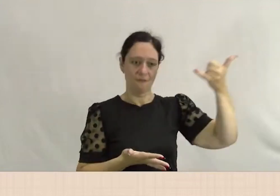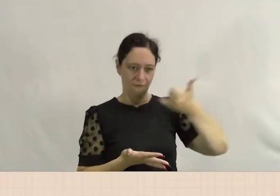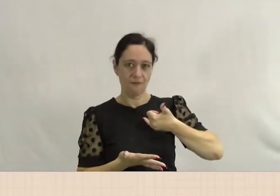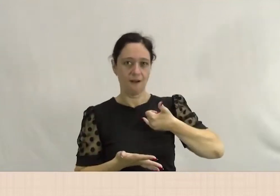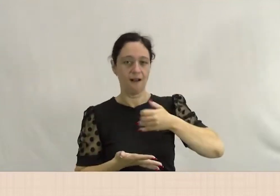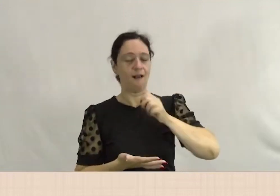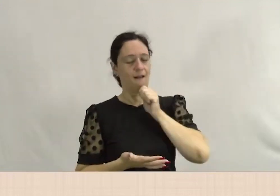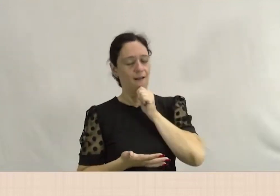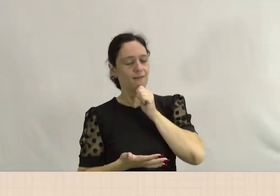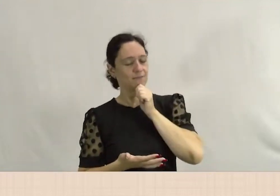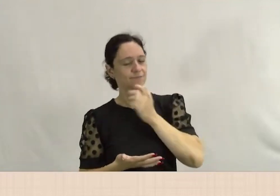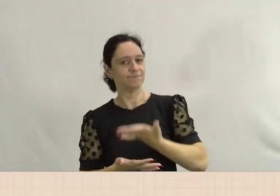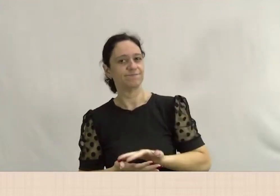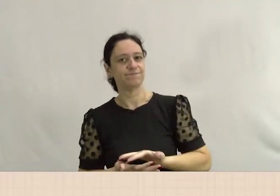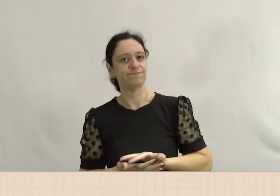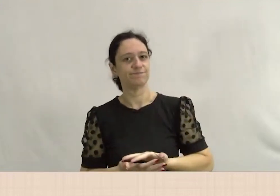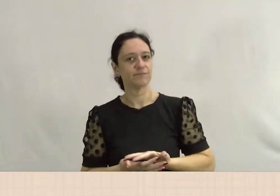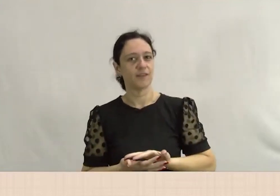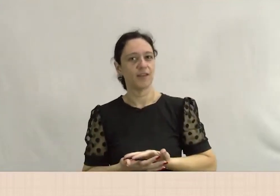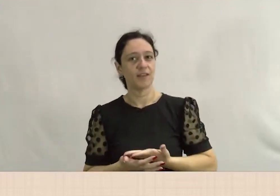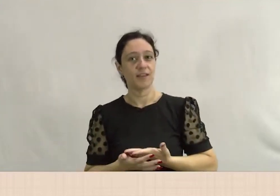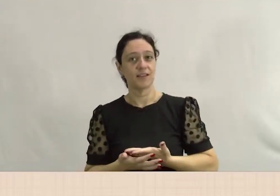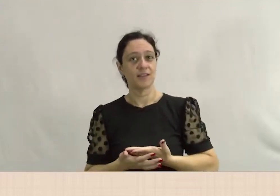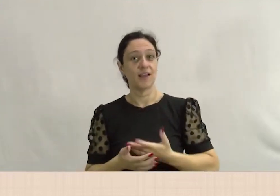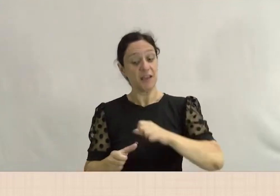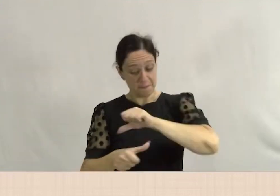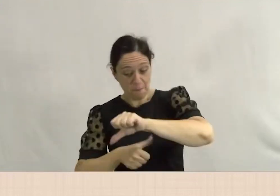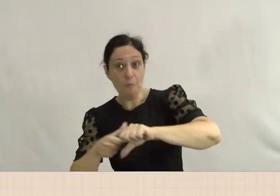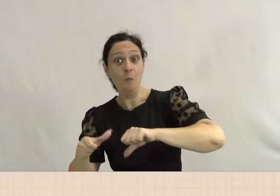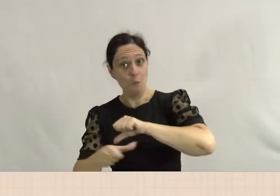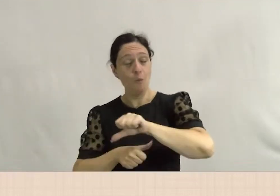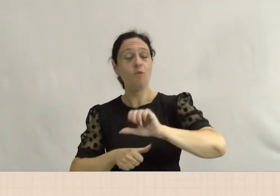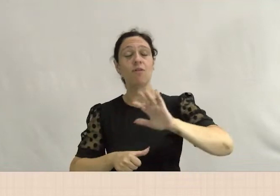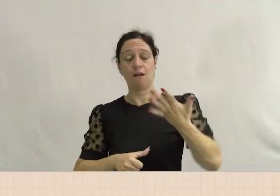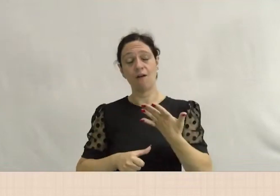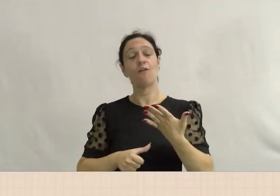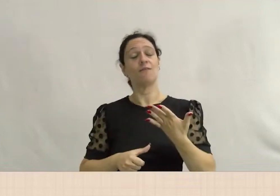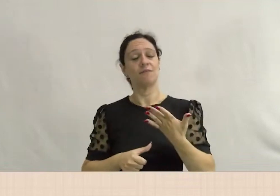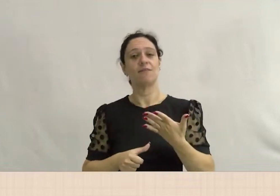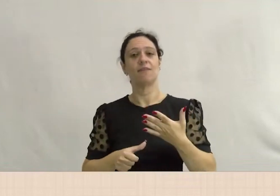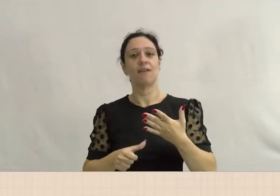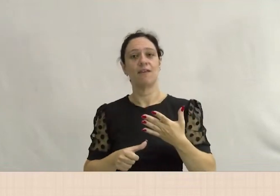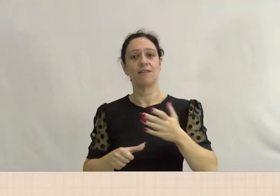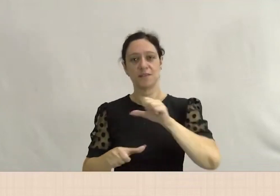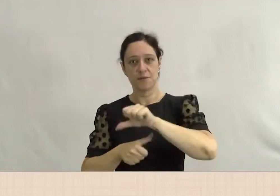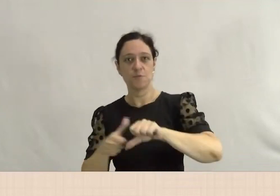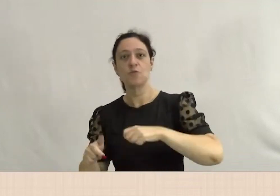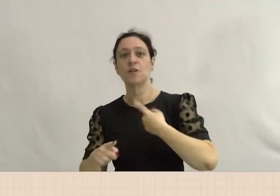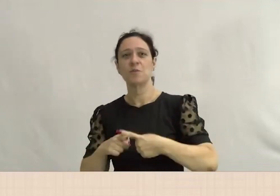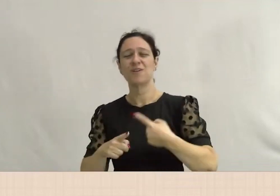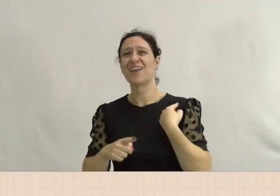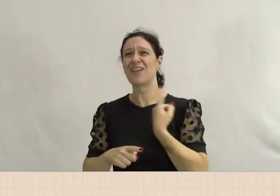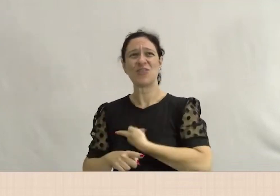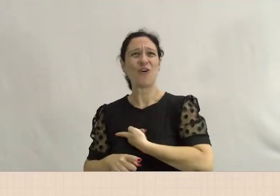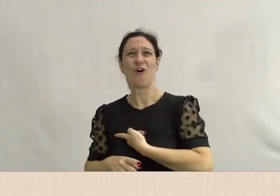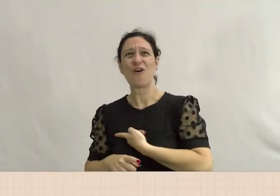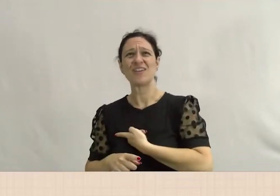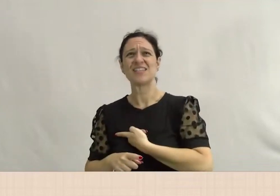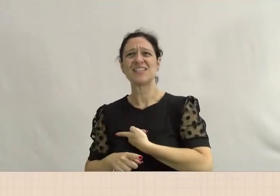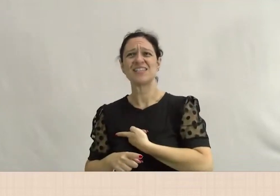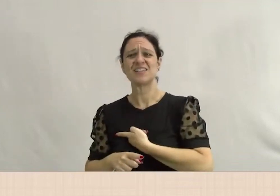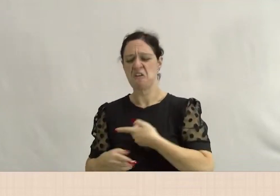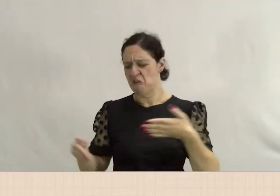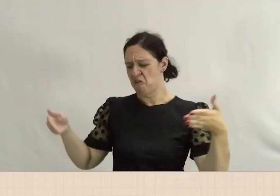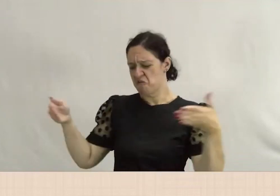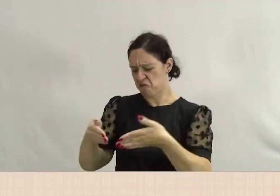maneira adicional. Tudo pode mudar ainda. Nós não somos presos à letra, não